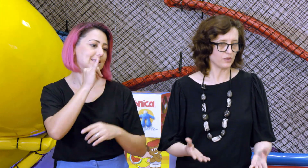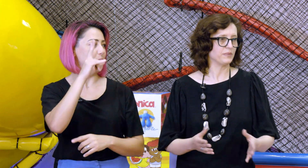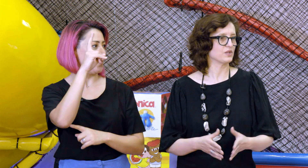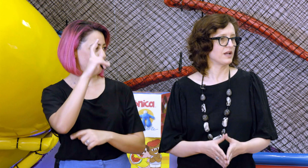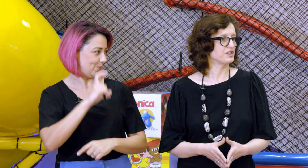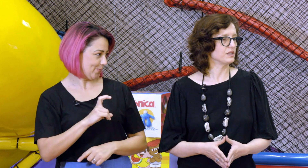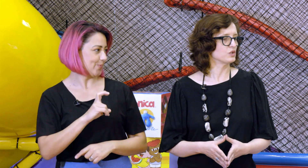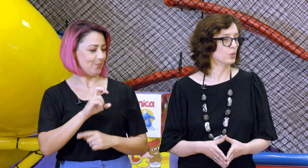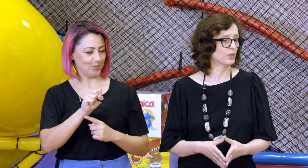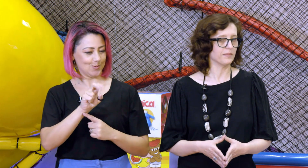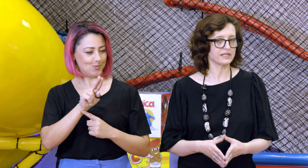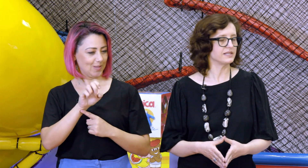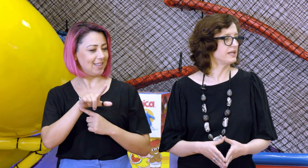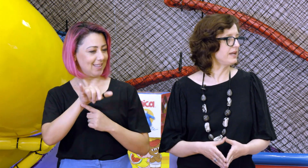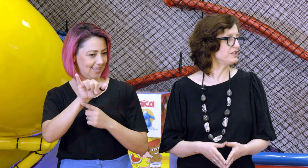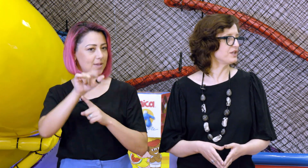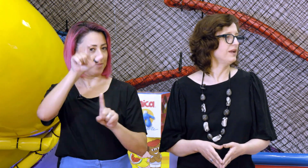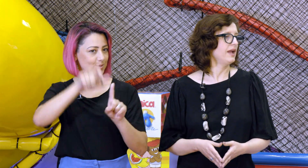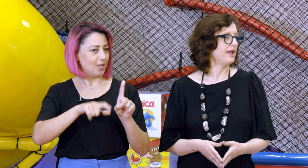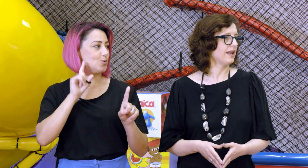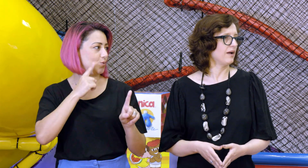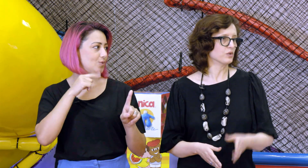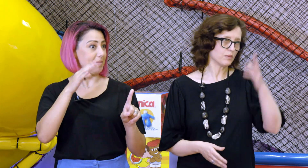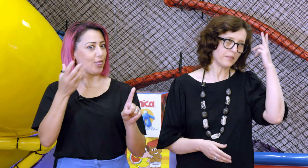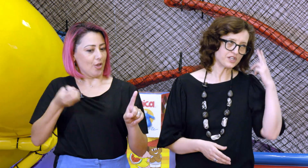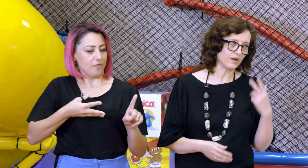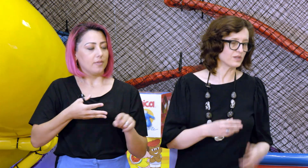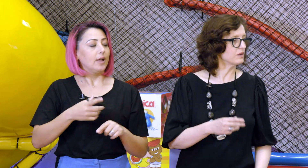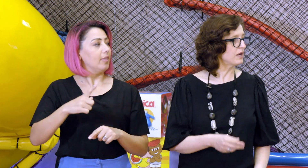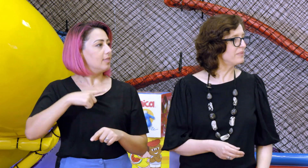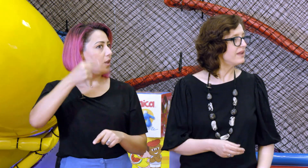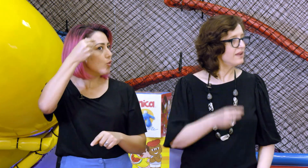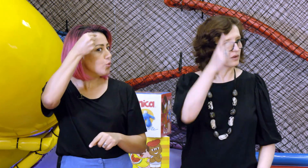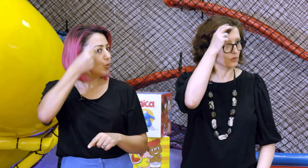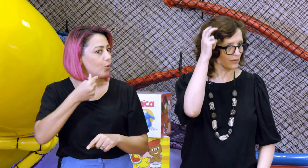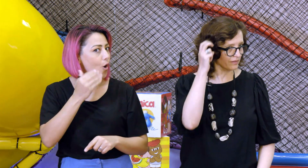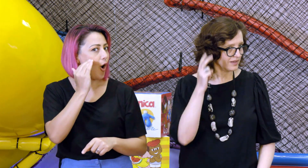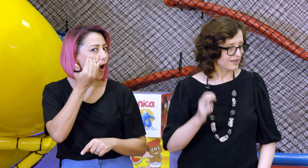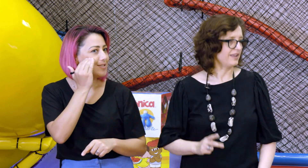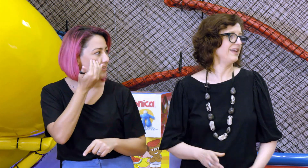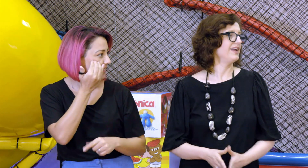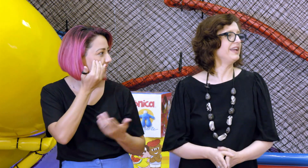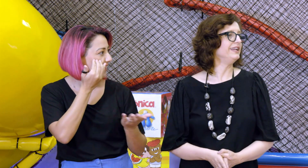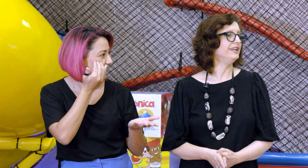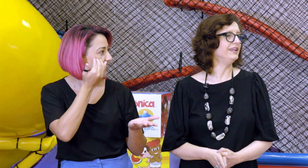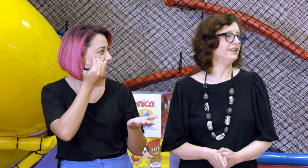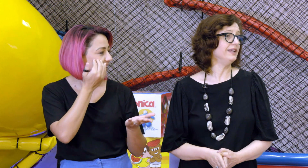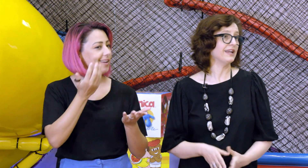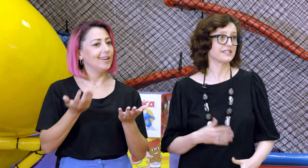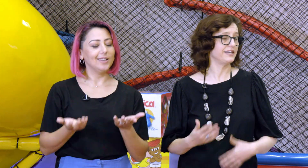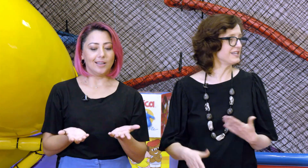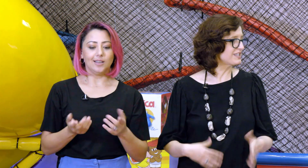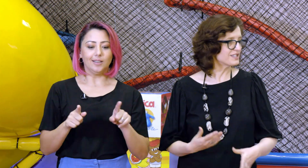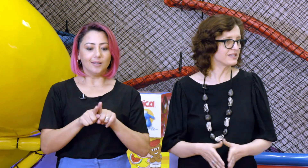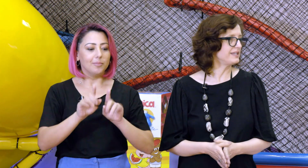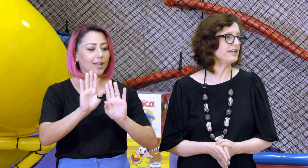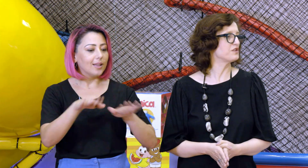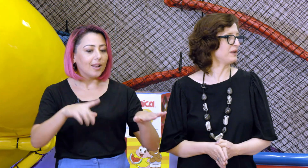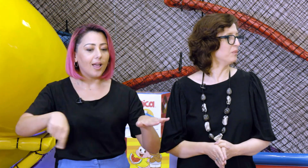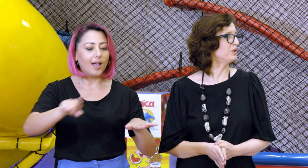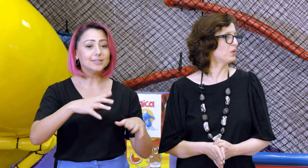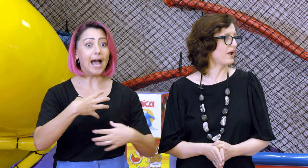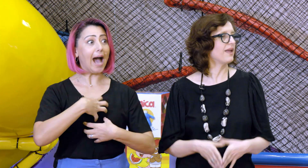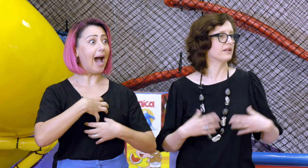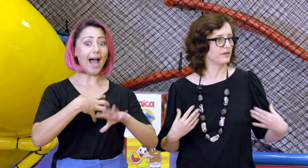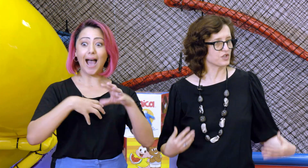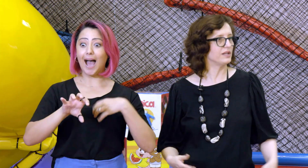nossa personagem surda mais recente, ela usa uma mecha rosa no cabelo, e as crianças se